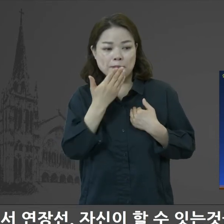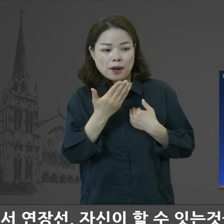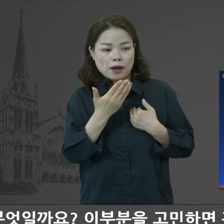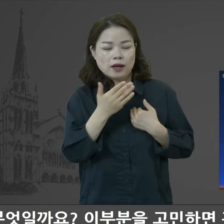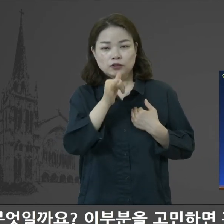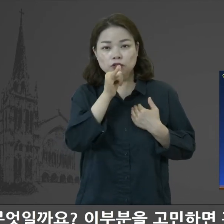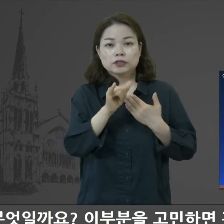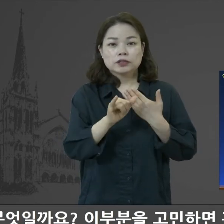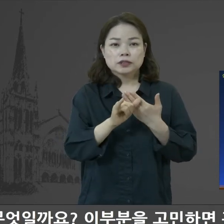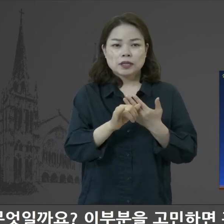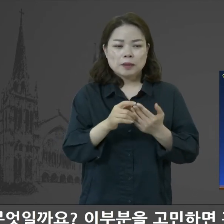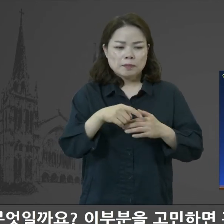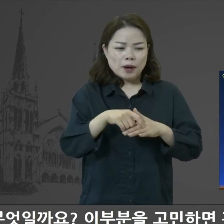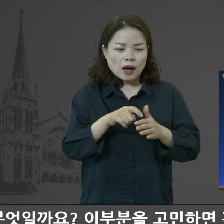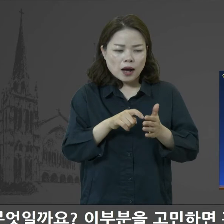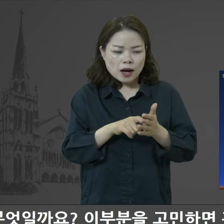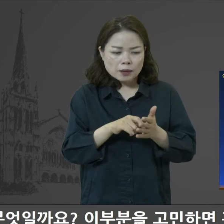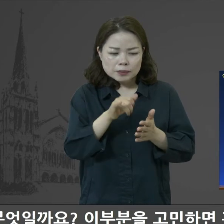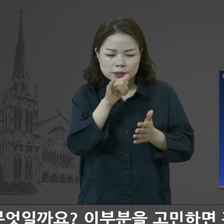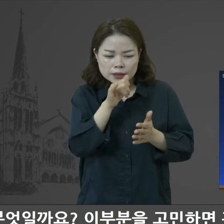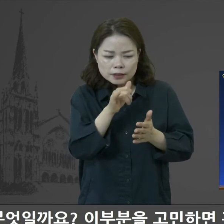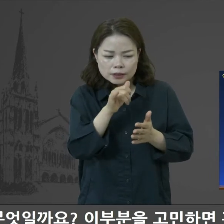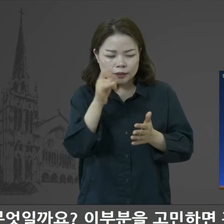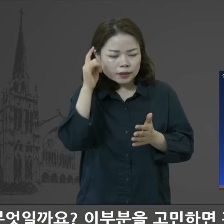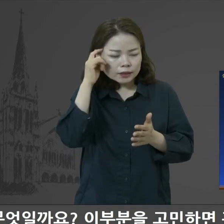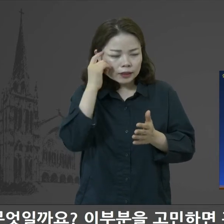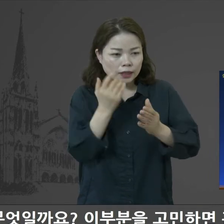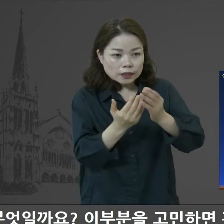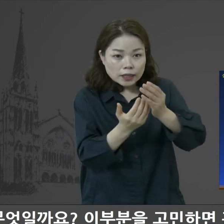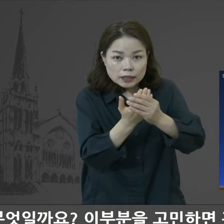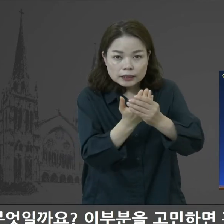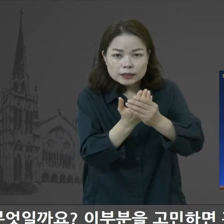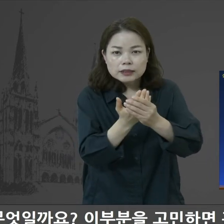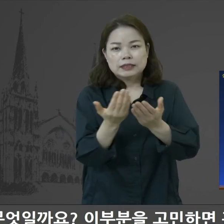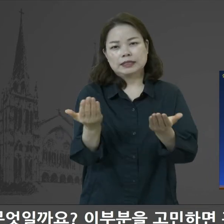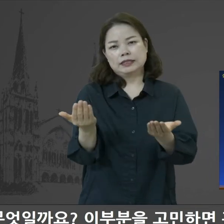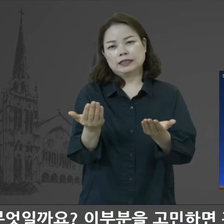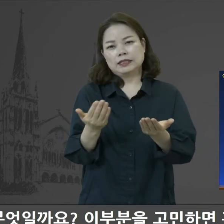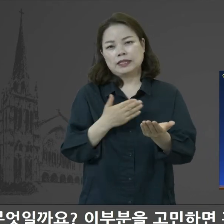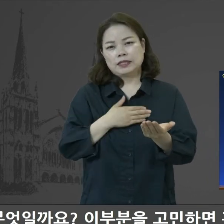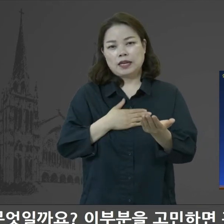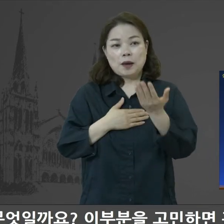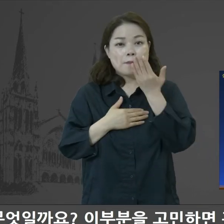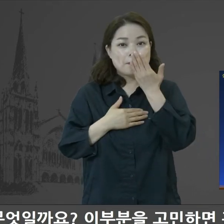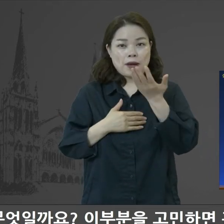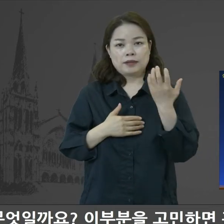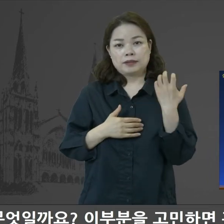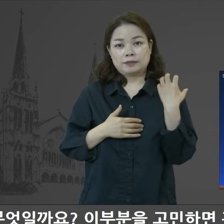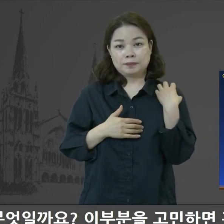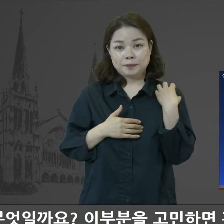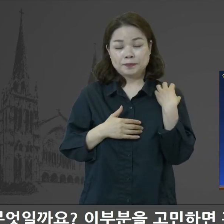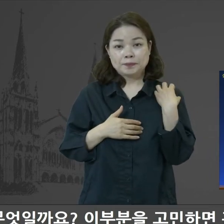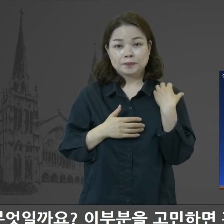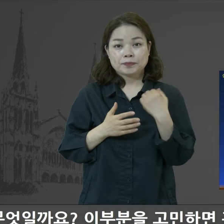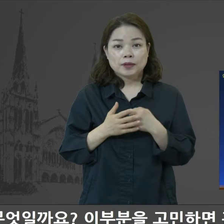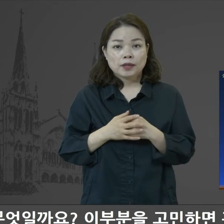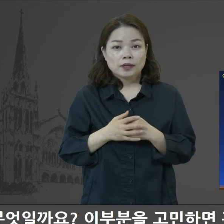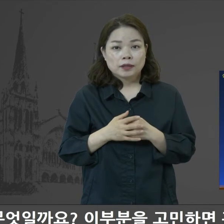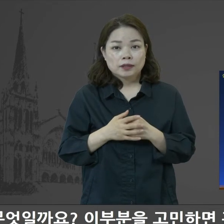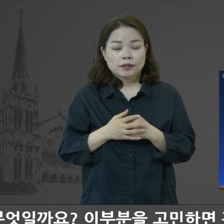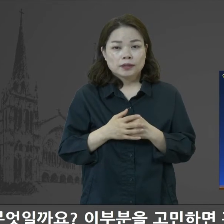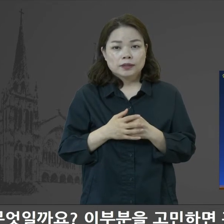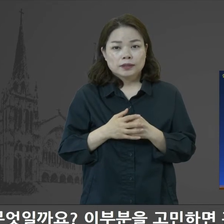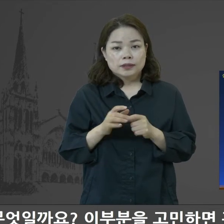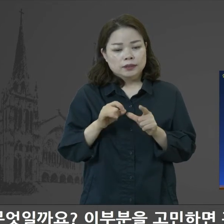수 있는 일, 마음이 가는 일, 마음이 쓰이는 일, 그것이 여러분 내가 할 수 있는 일이에요. 저는 이